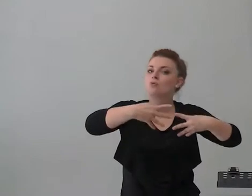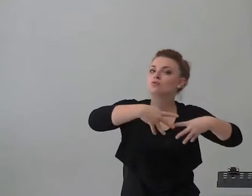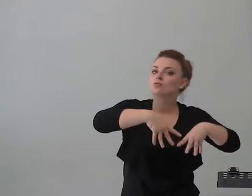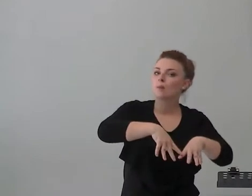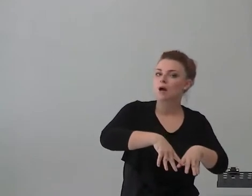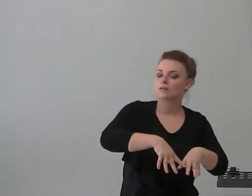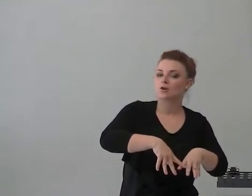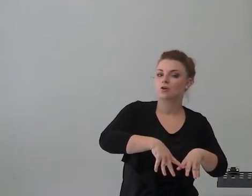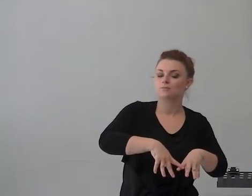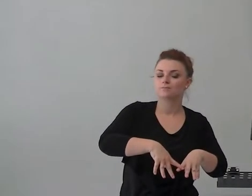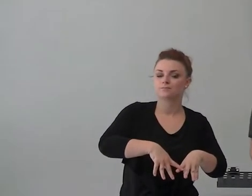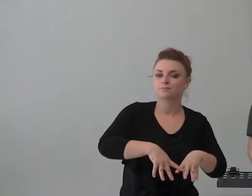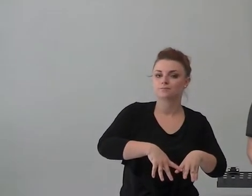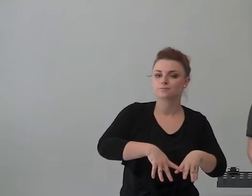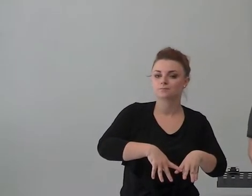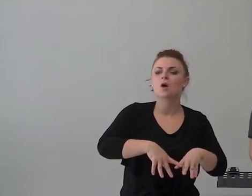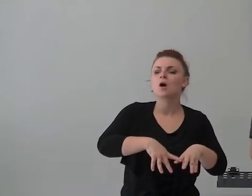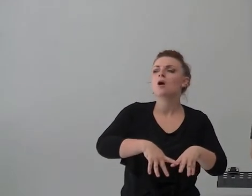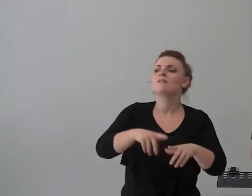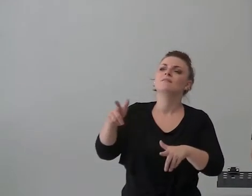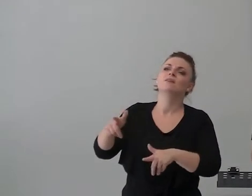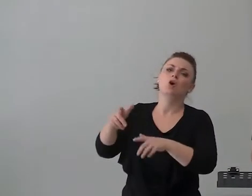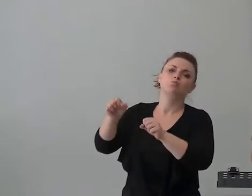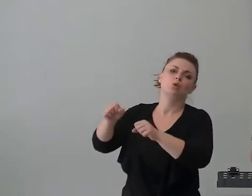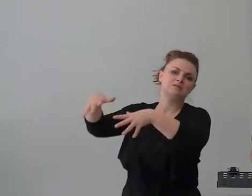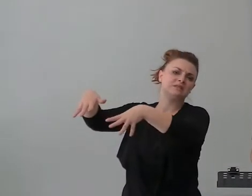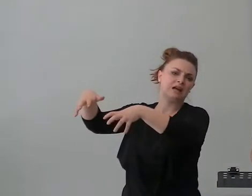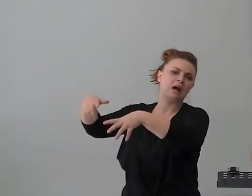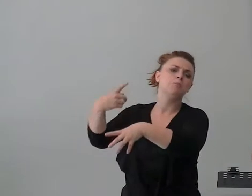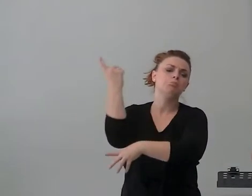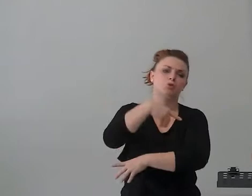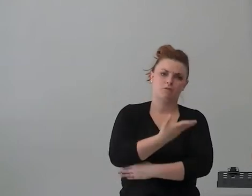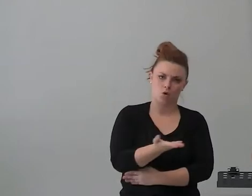fico, perché quello è poco,